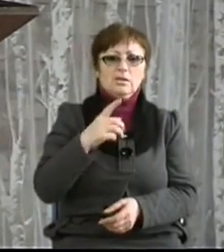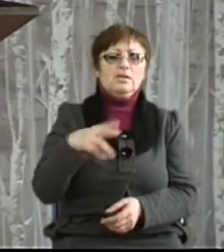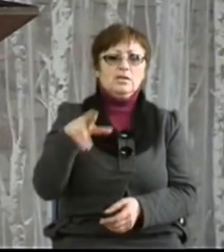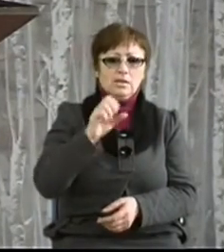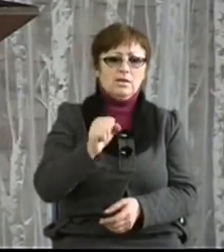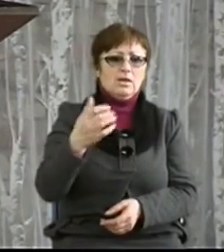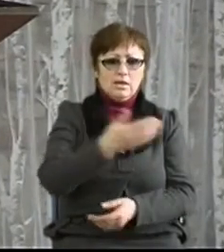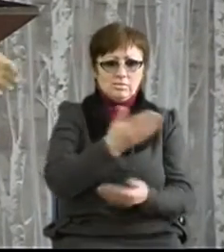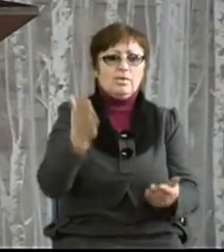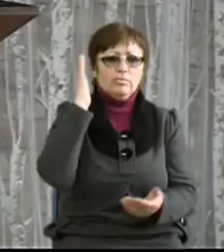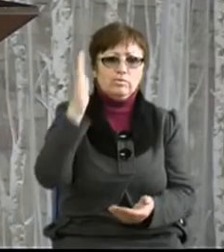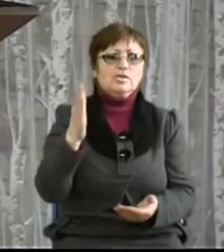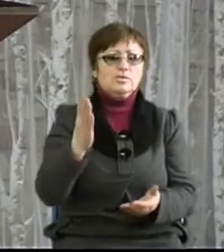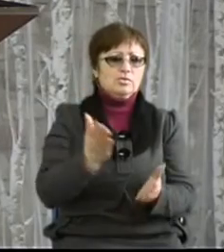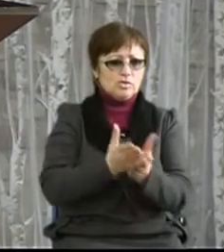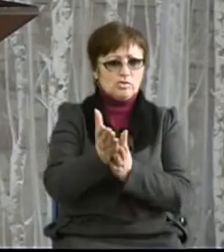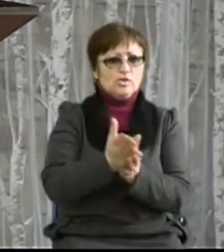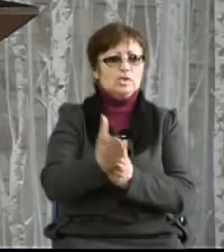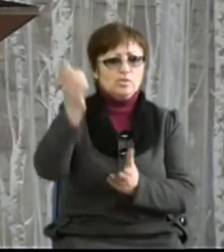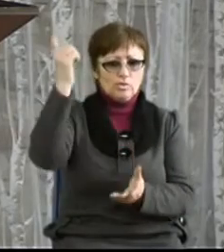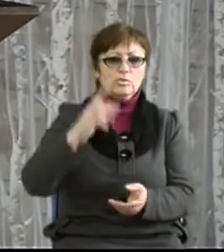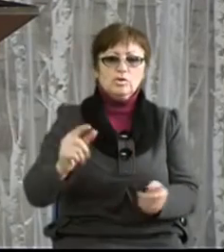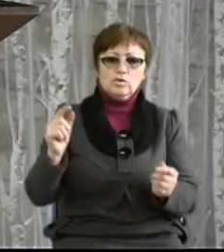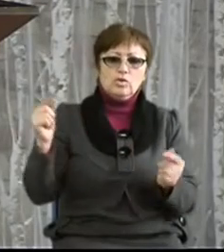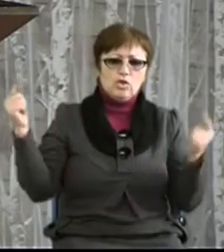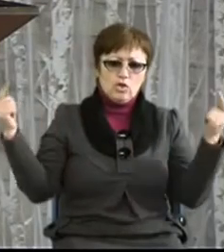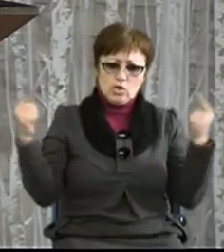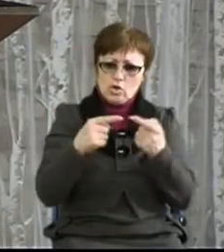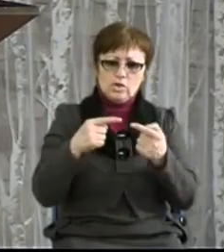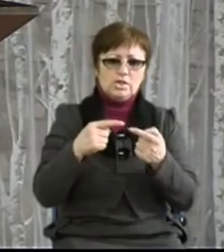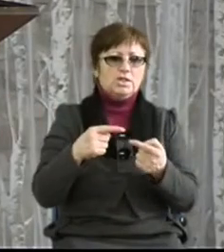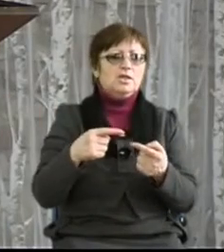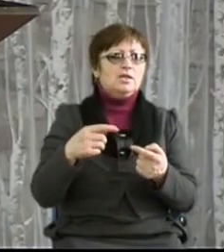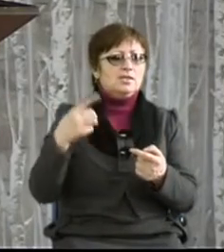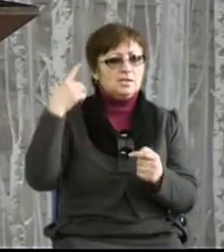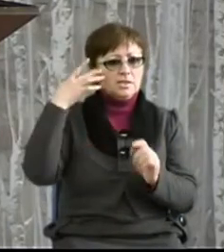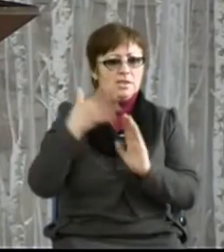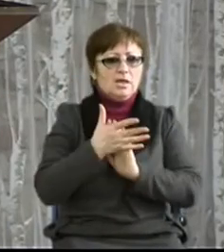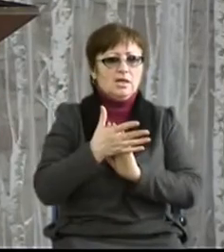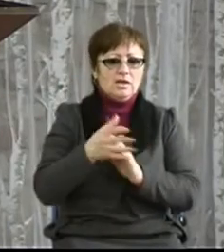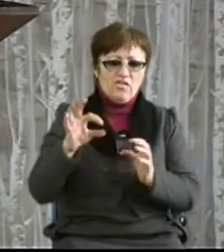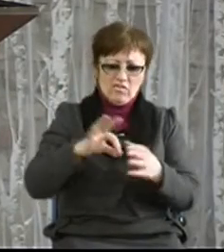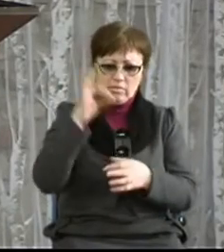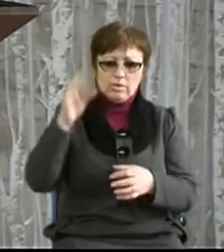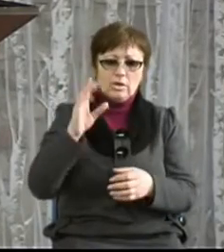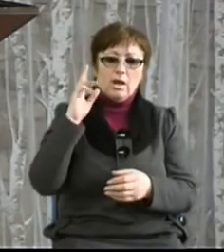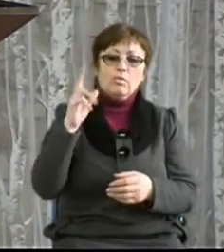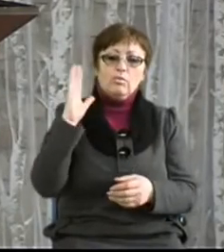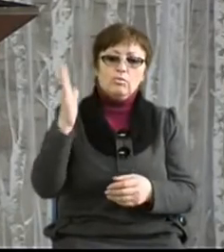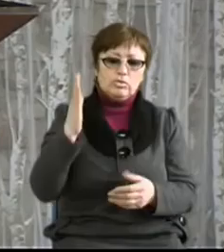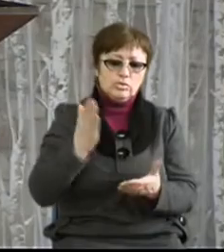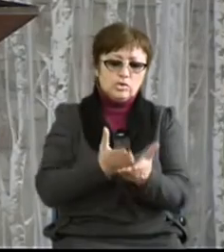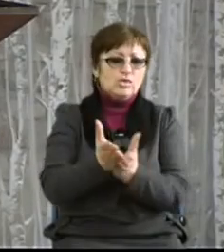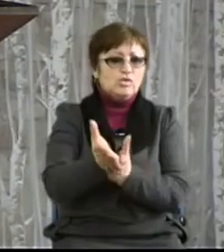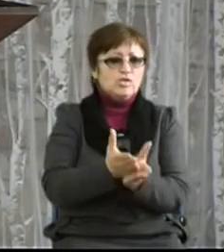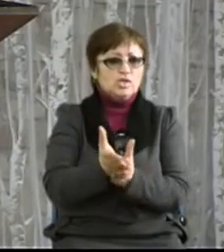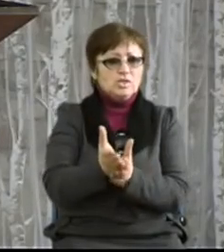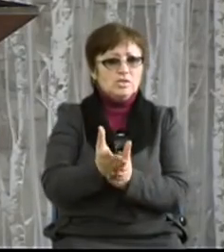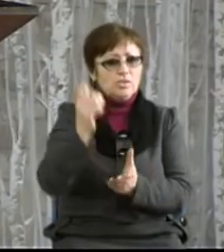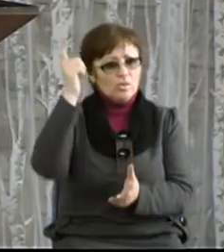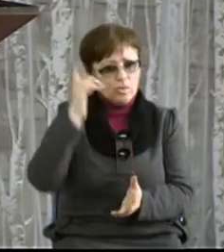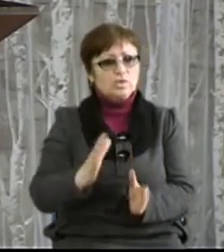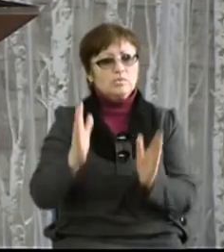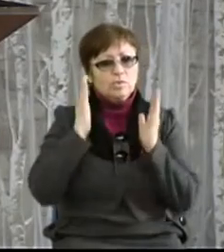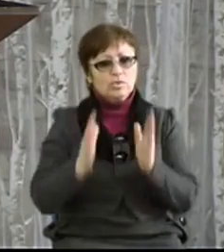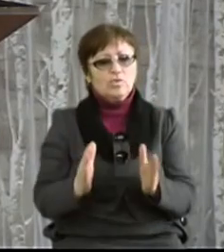будем служить Господу. То есть они четко в своей жизни определили для себя выбор, кому они будут служить. И вы